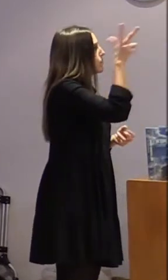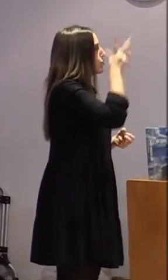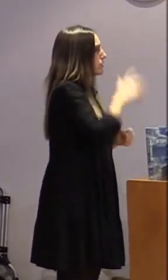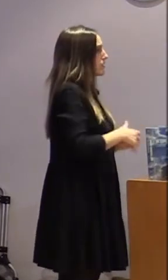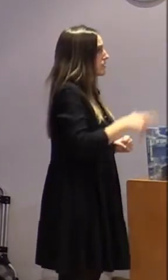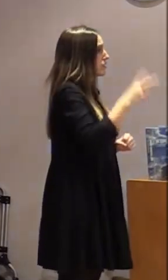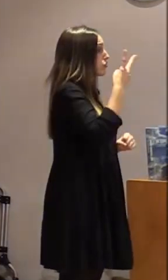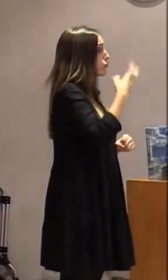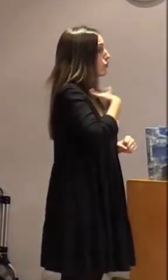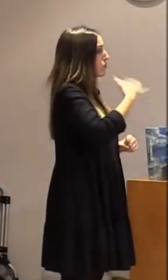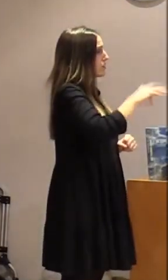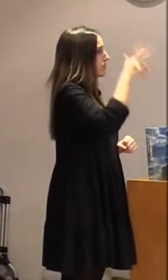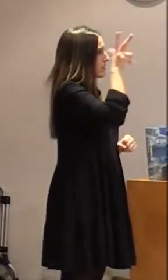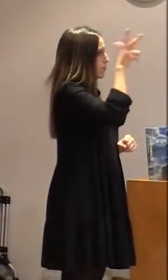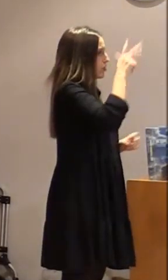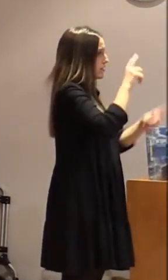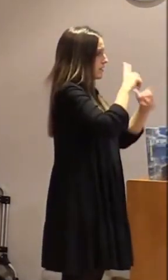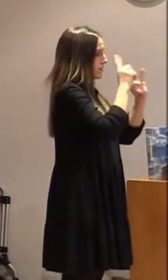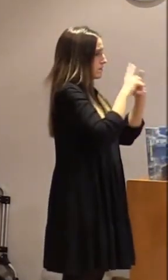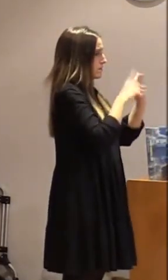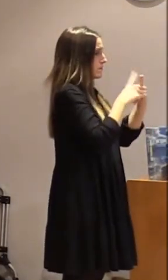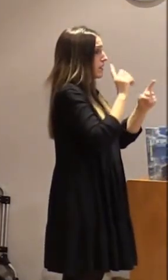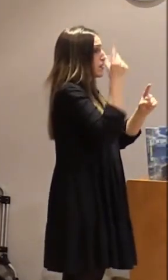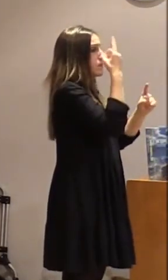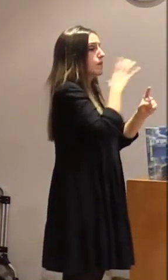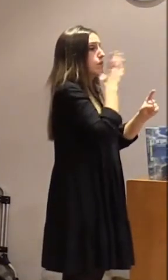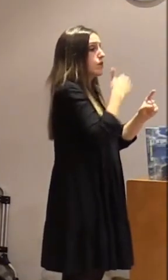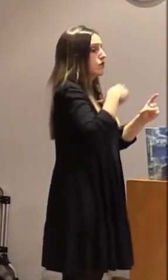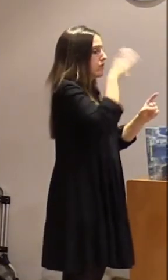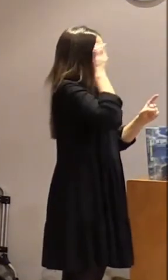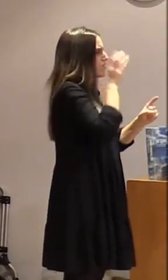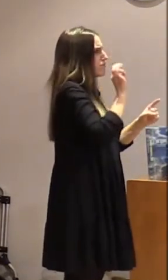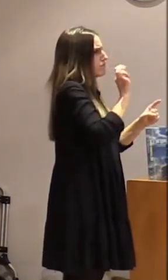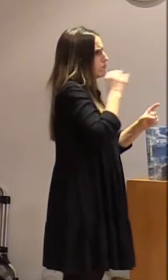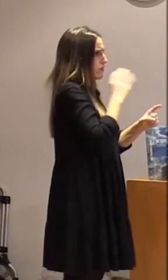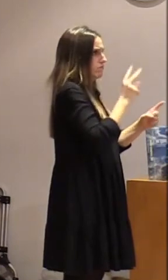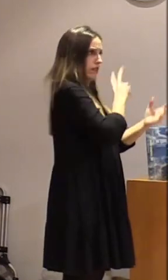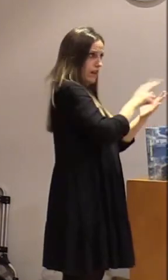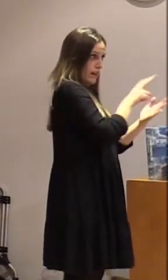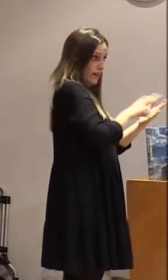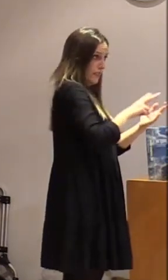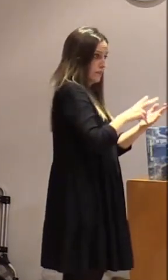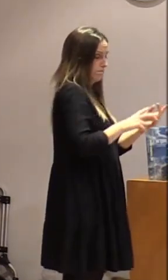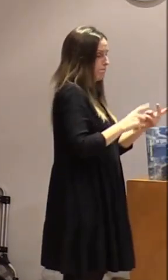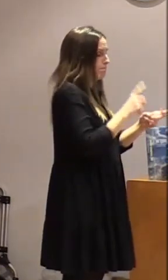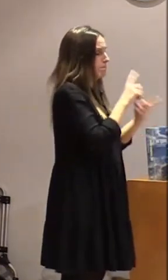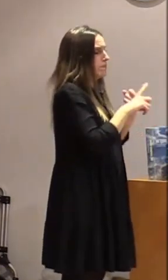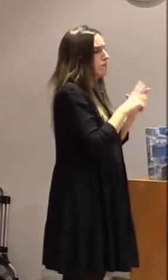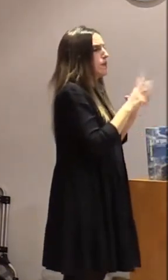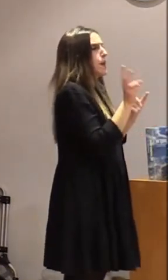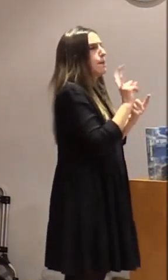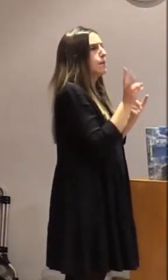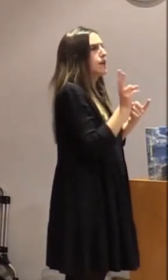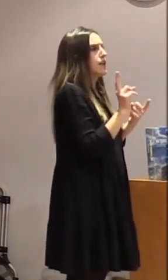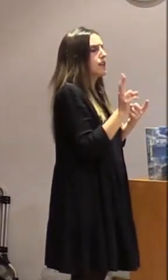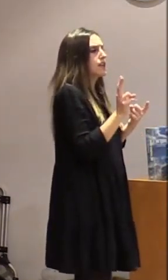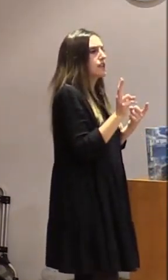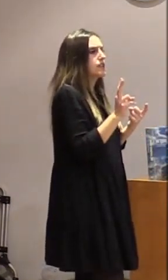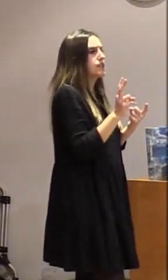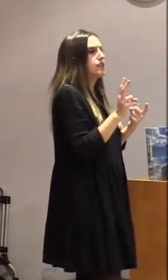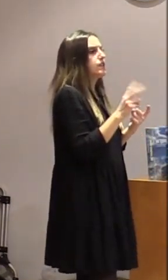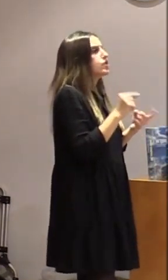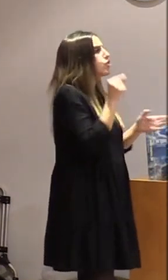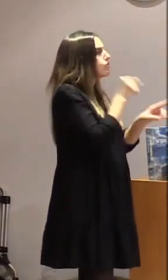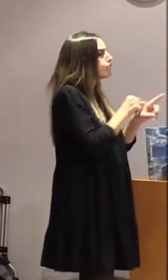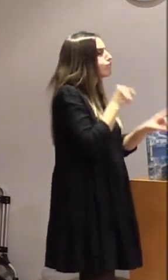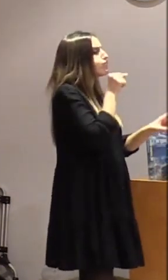dos posibles hipótesis. La primera la pensé porque la escuché, o la leí mejor dicho, y es que Velázquez, digamos que no